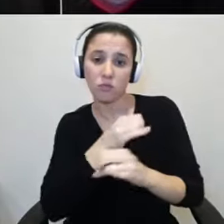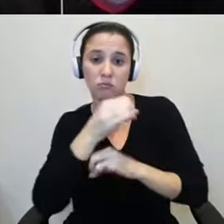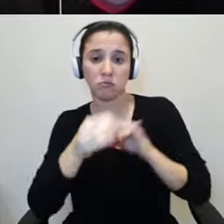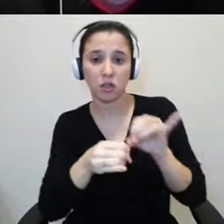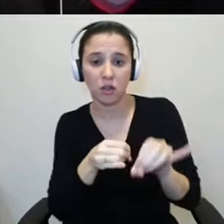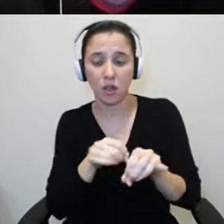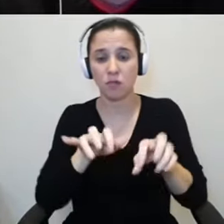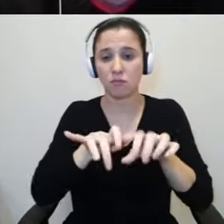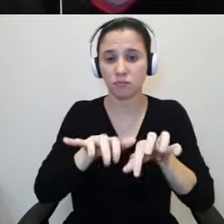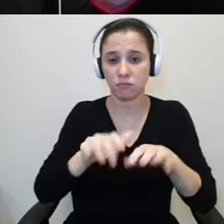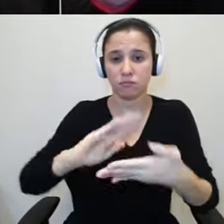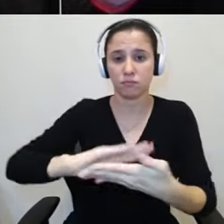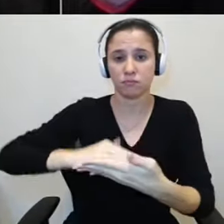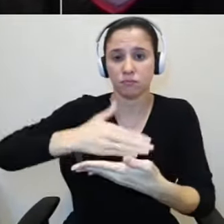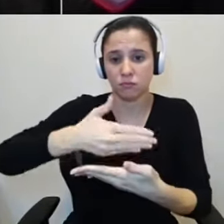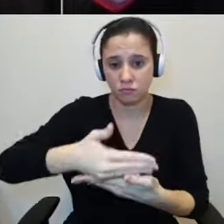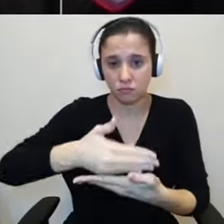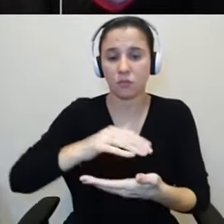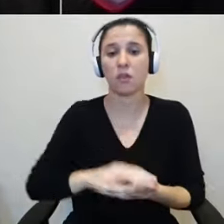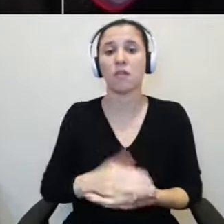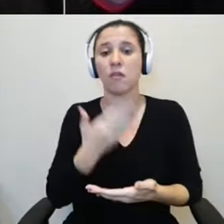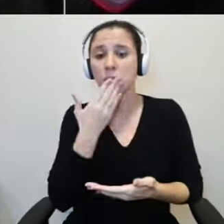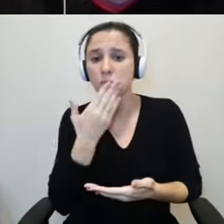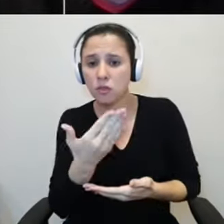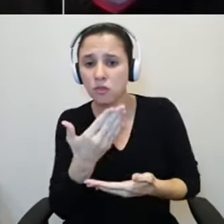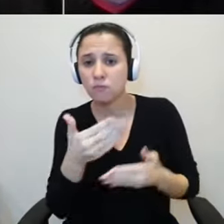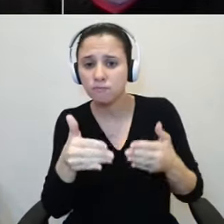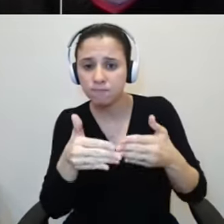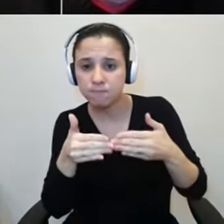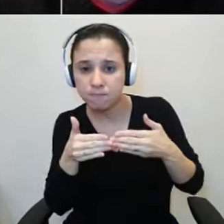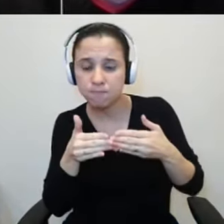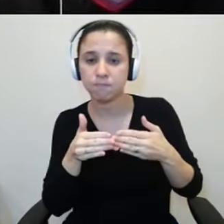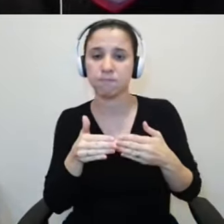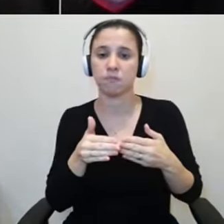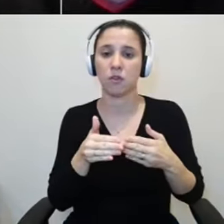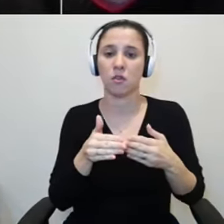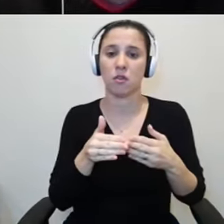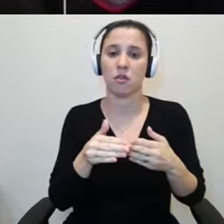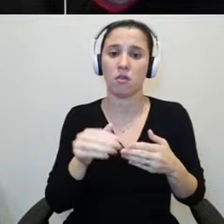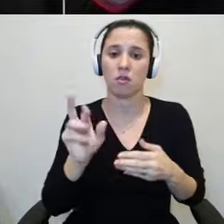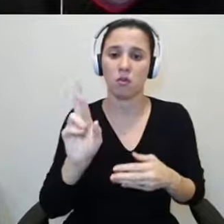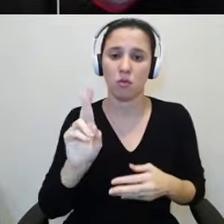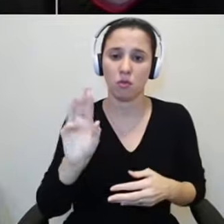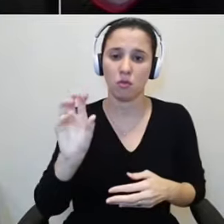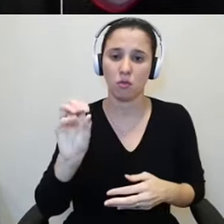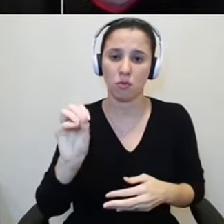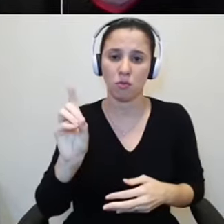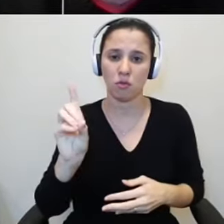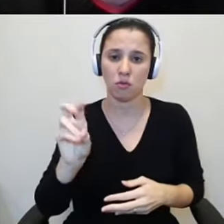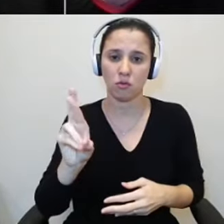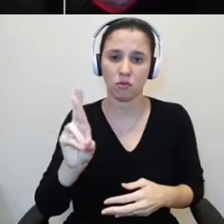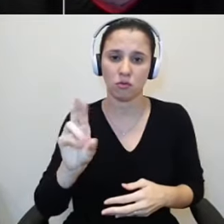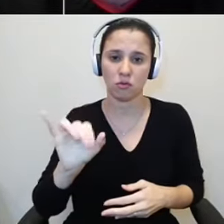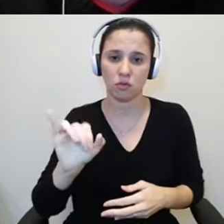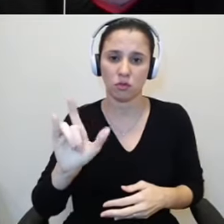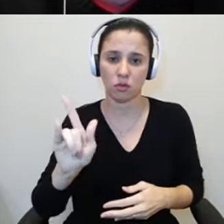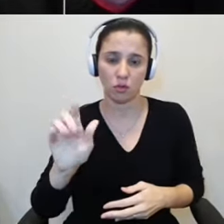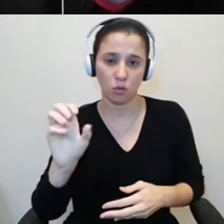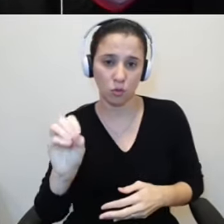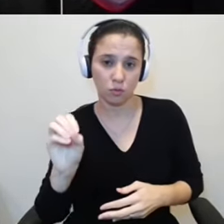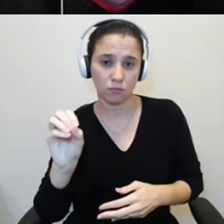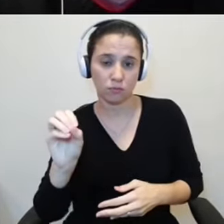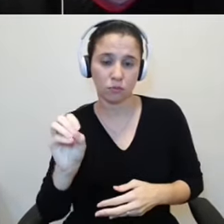nos acompanhando, que é nosso diretor educacional, que jogue aqui no chat, mas a gente vai divulgar isso nos grupos, no